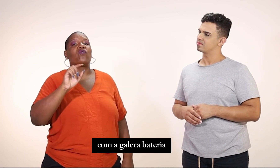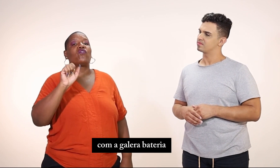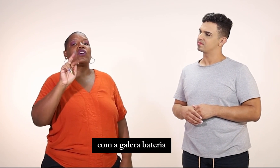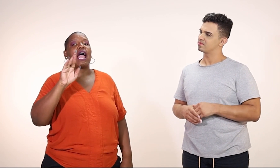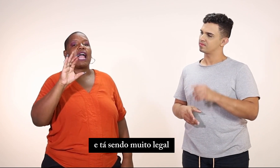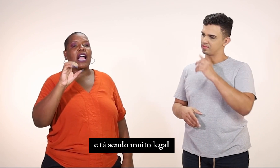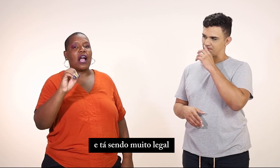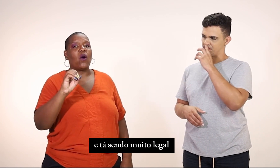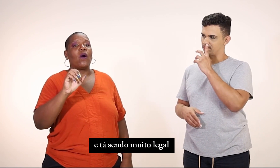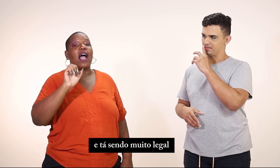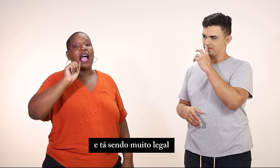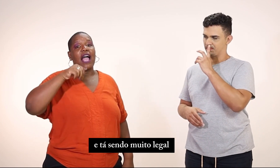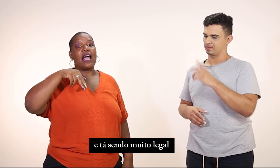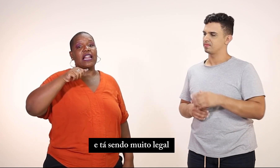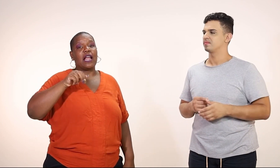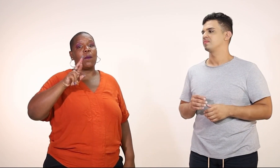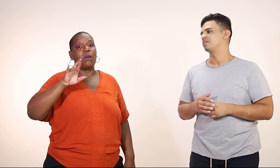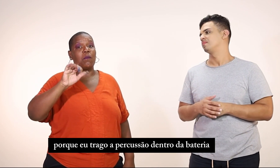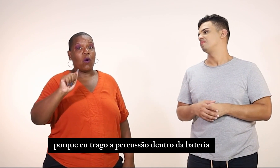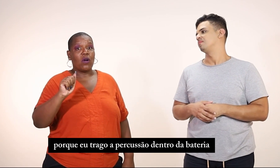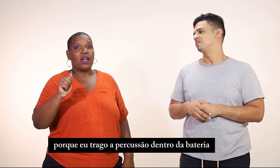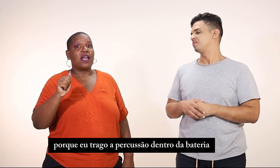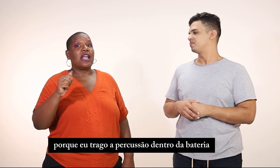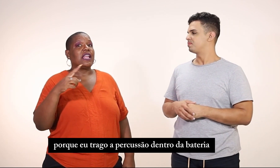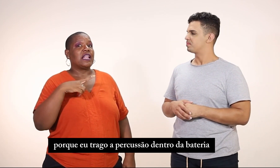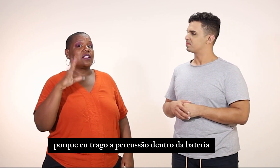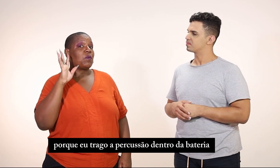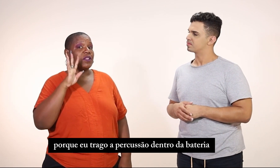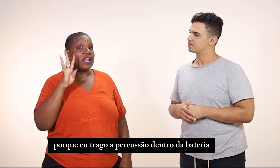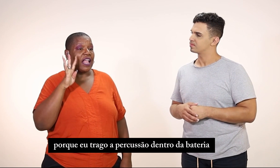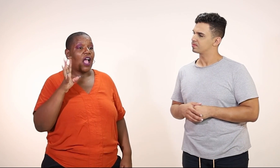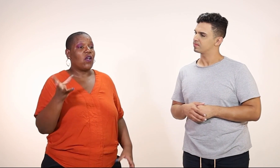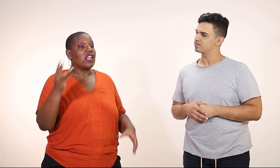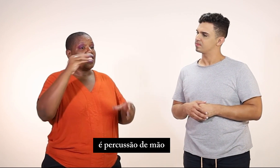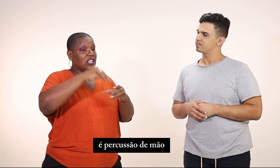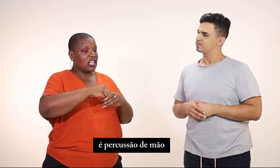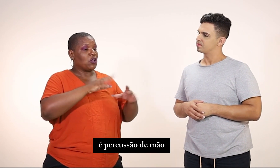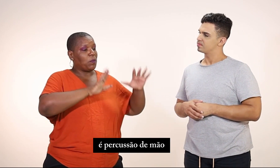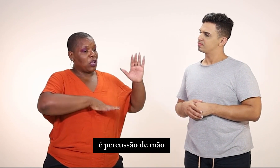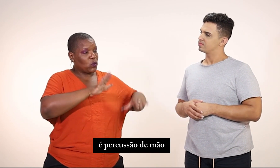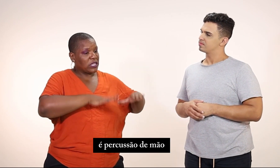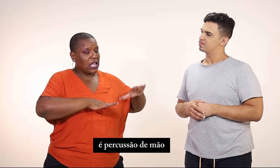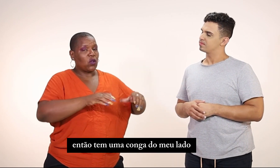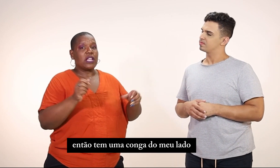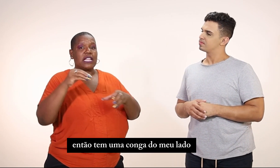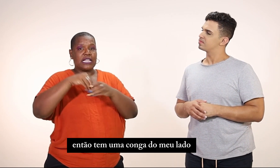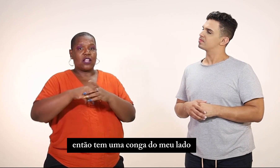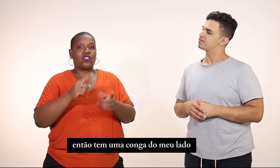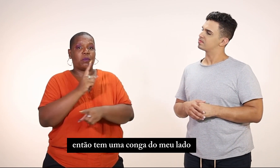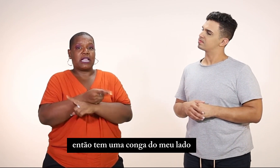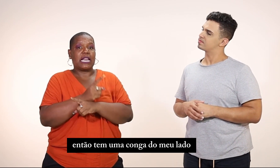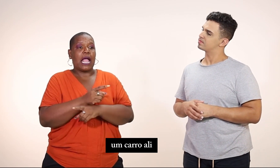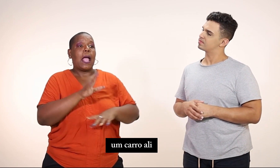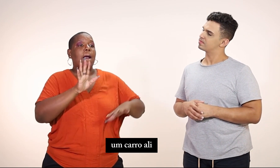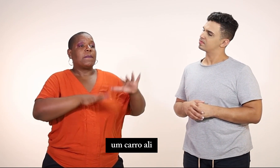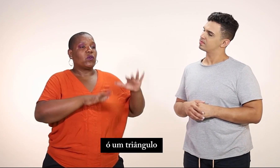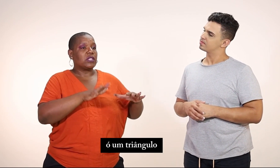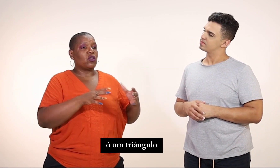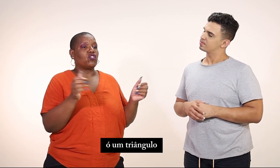bateria. E tá sendo muito legal, porque eu trago a percussão dentro da bateria. Percussão de mão. Então tem uma conga do meu lado, um carrilhão, um